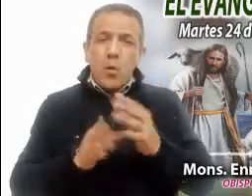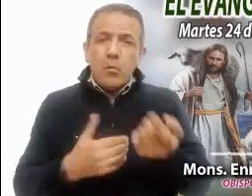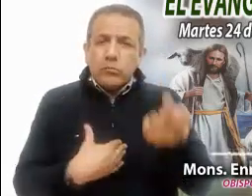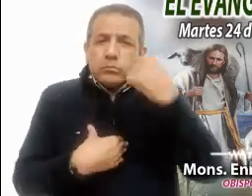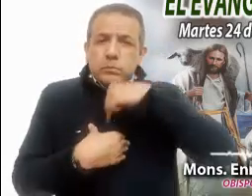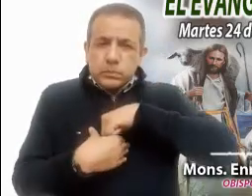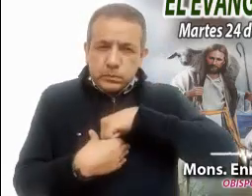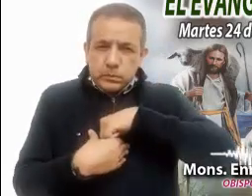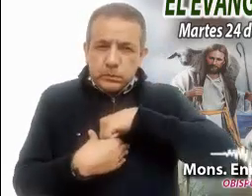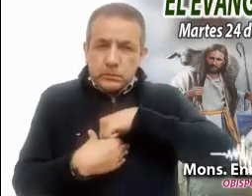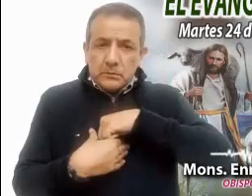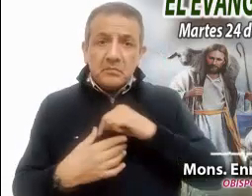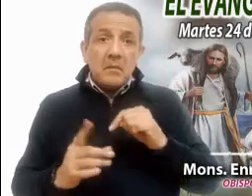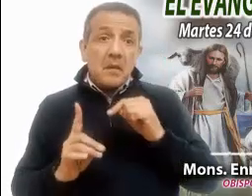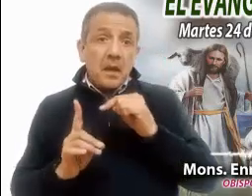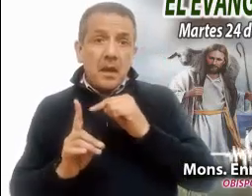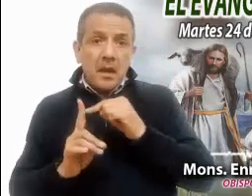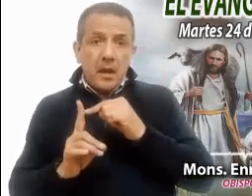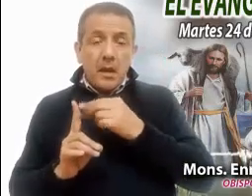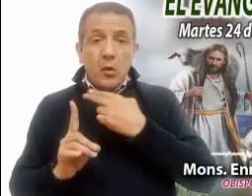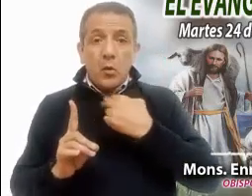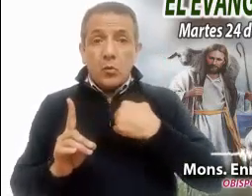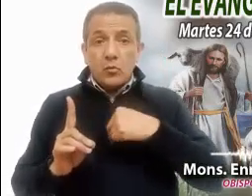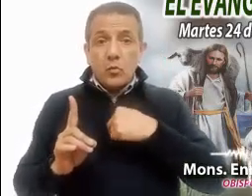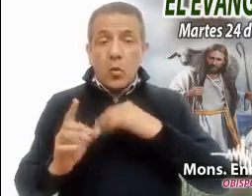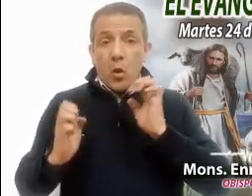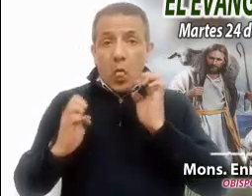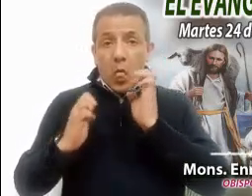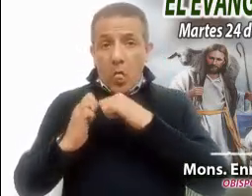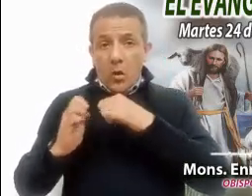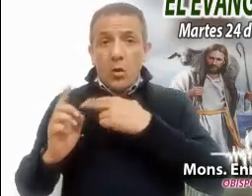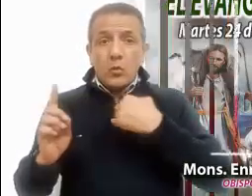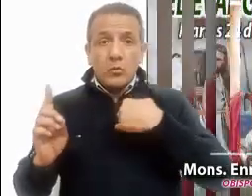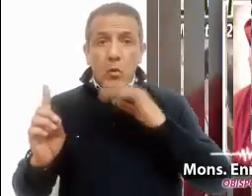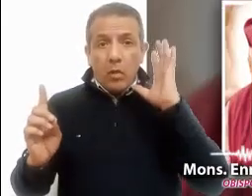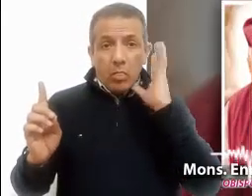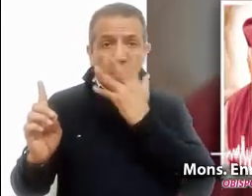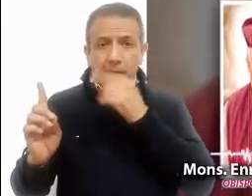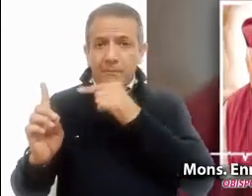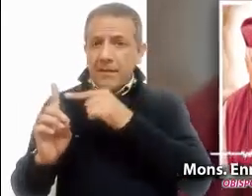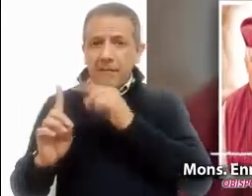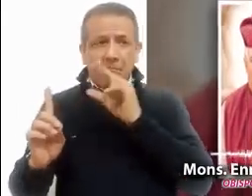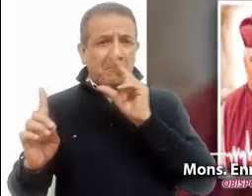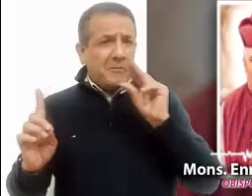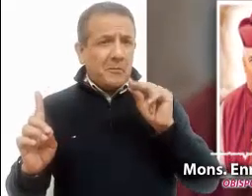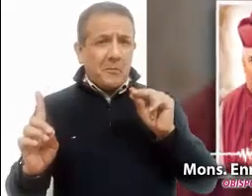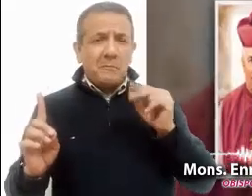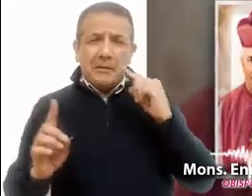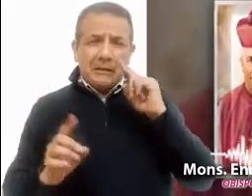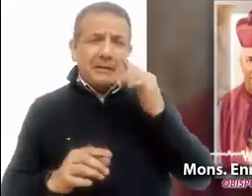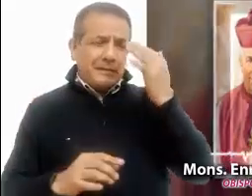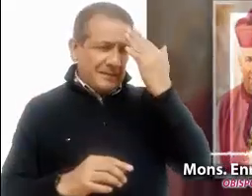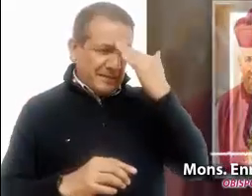No se deja engañar por nuestras expresiones y máscaras, porque descubre las razones de nuestras